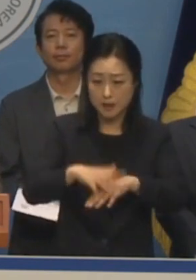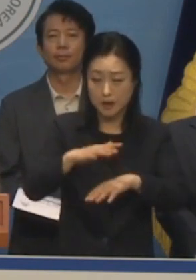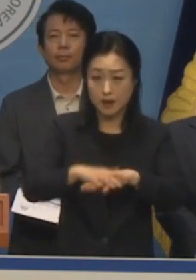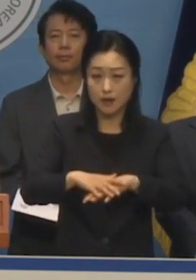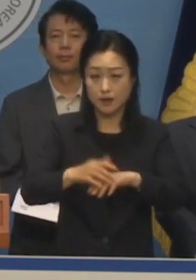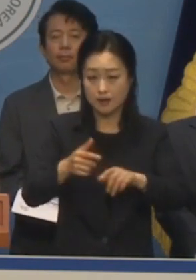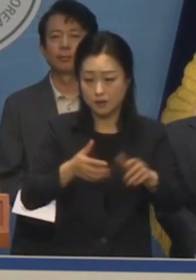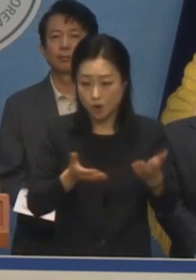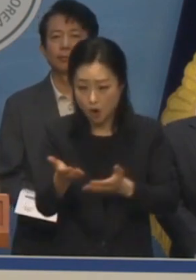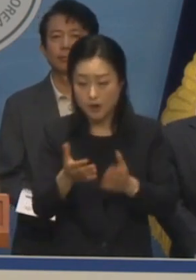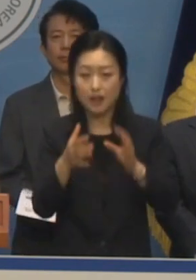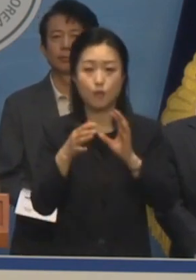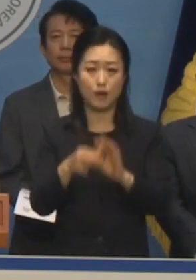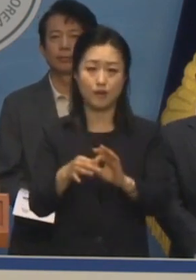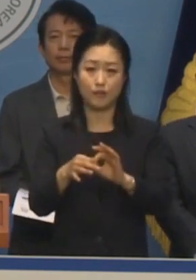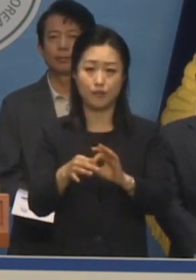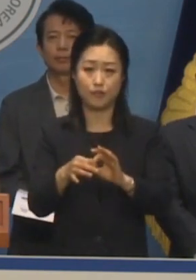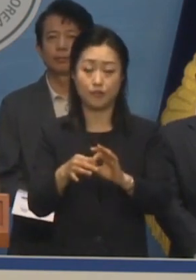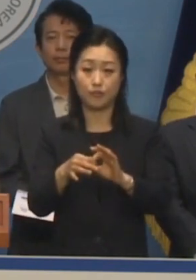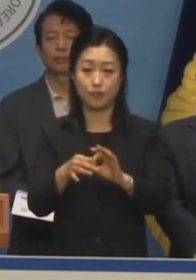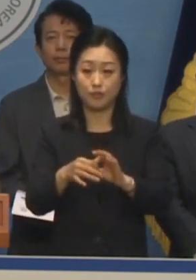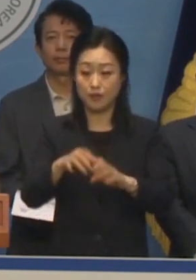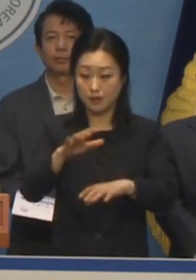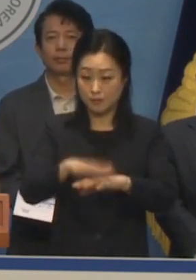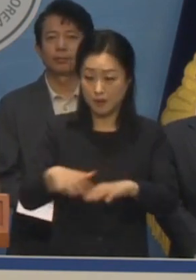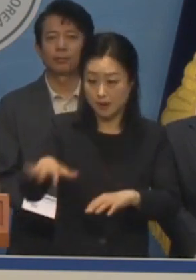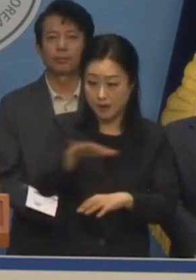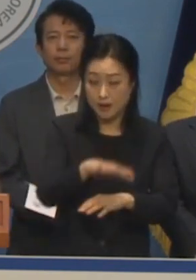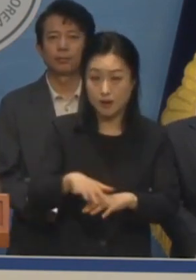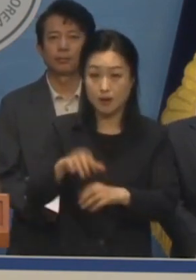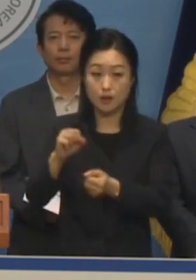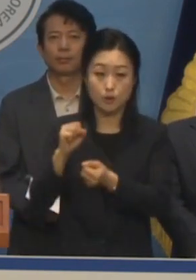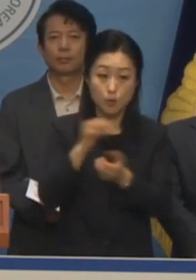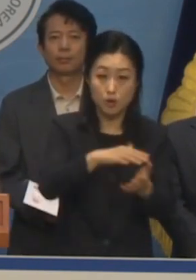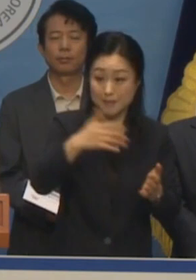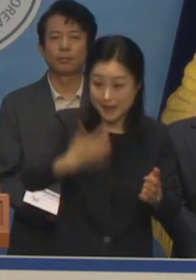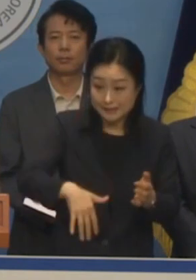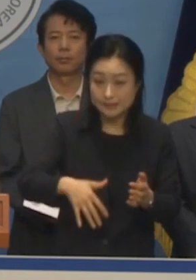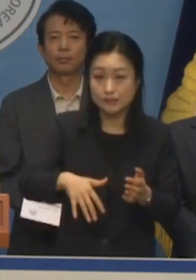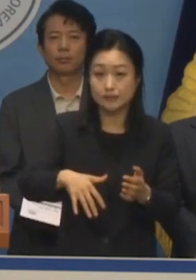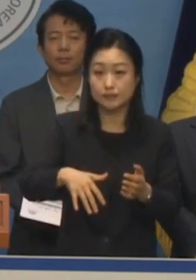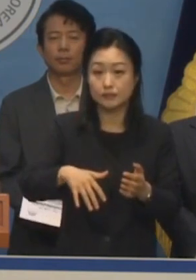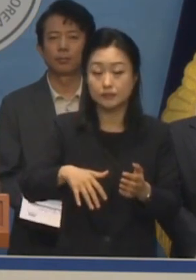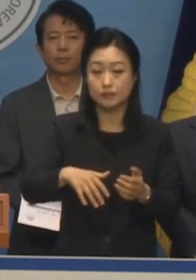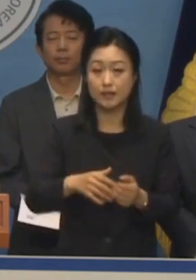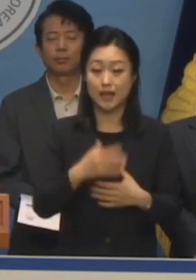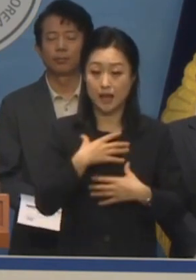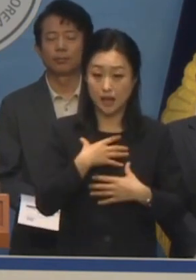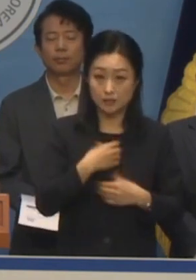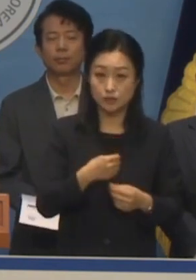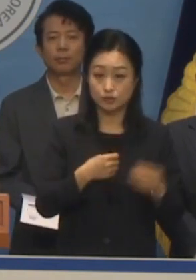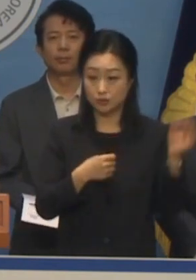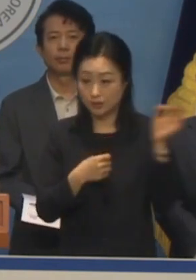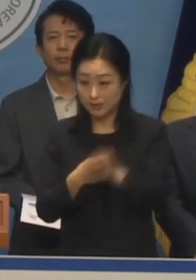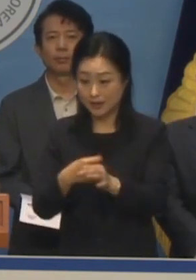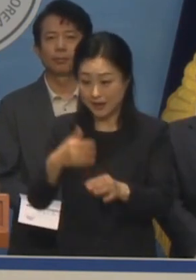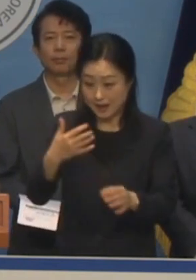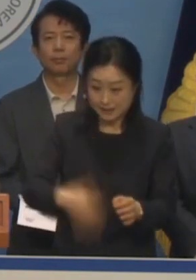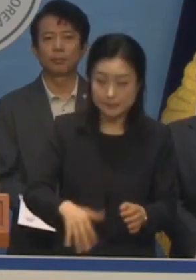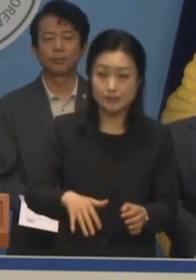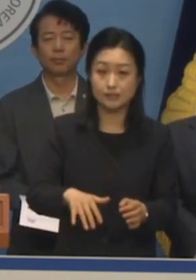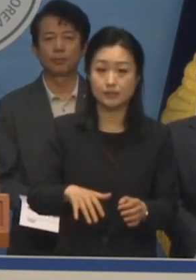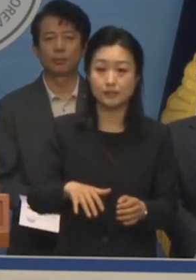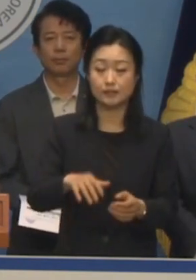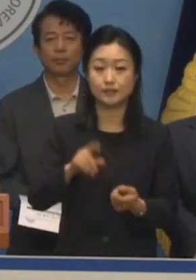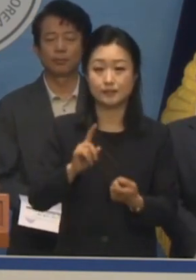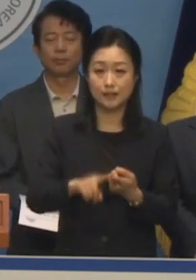농산물 거래의 특성상 농가에서 농산물을 공급하지 않으면 안정적인 대금을 결제받을 수